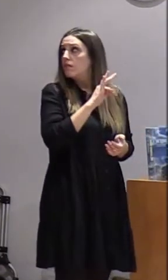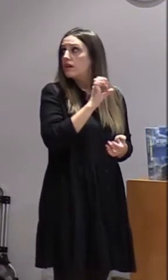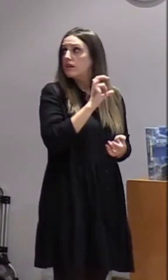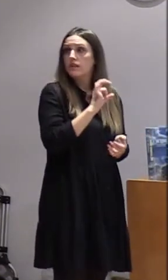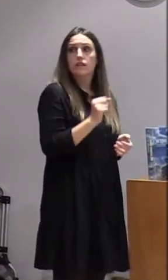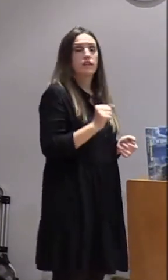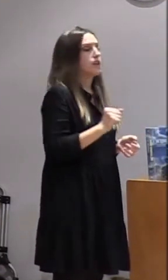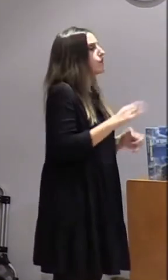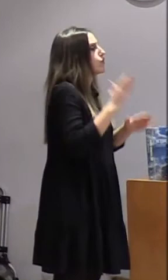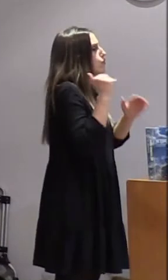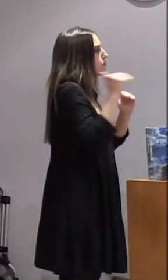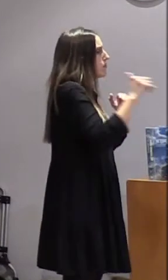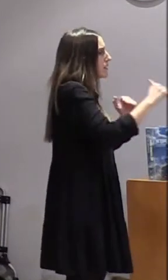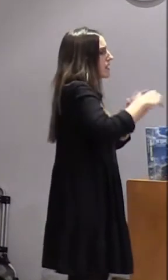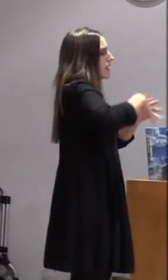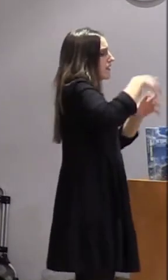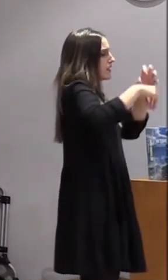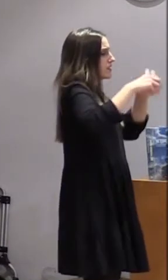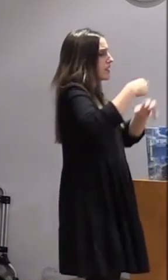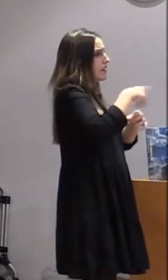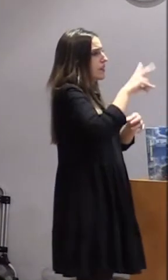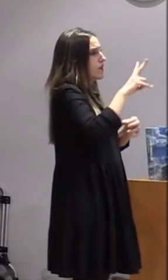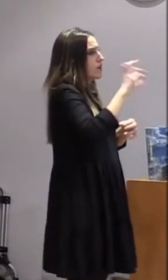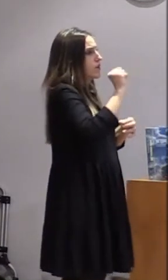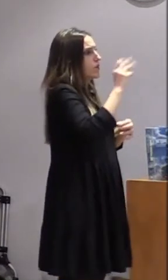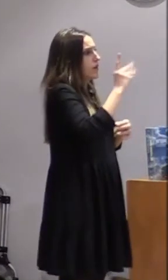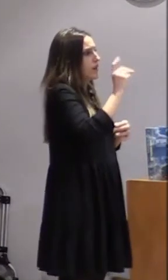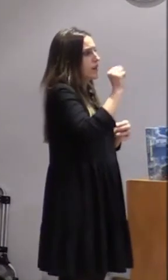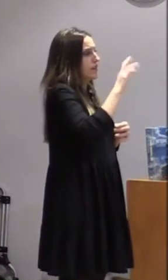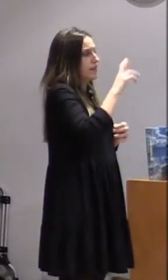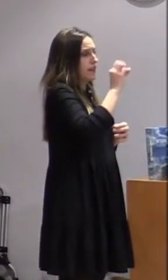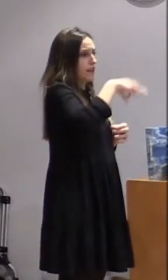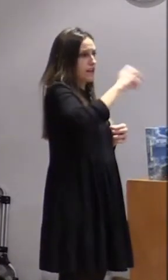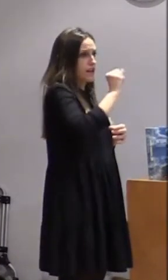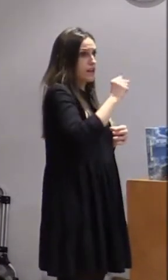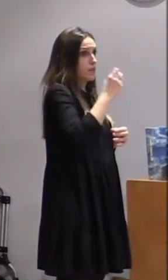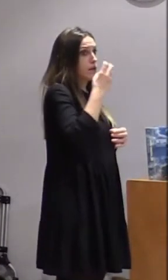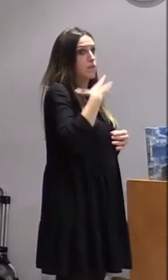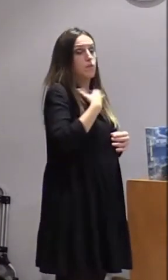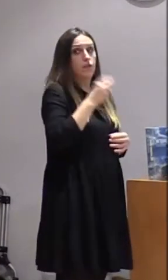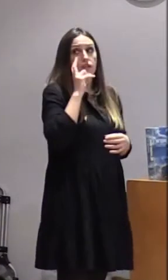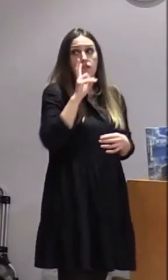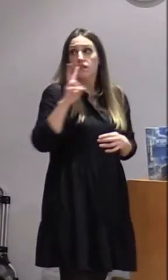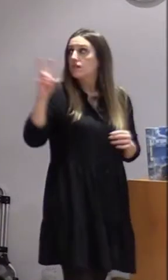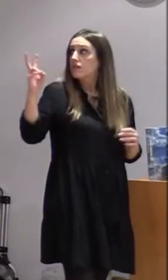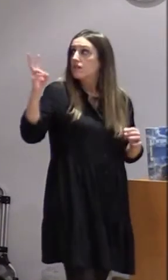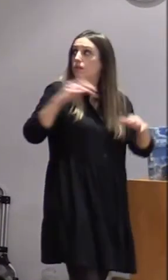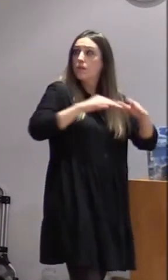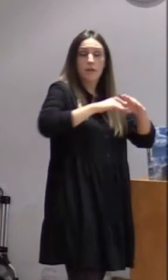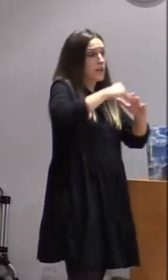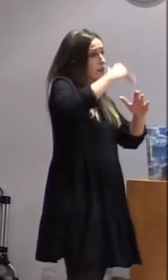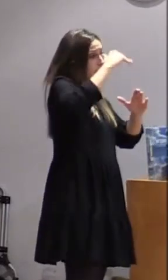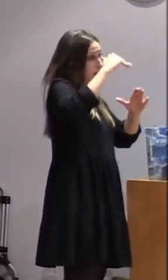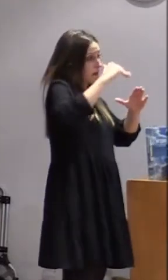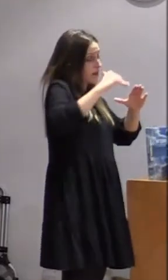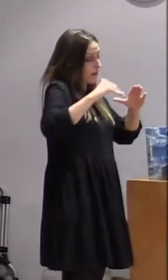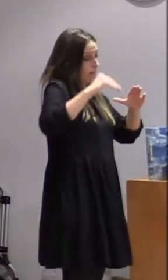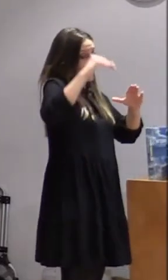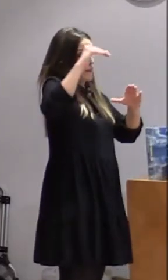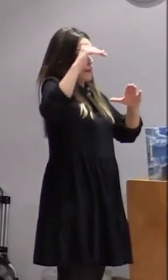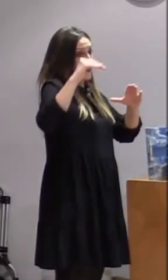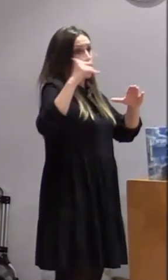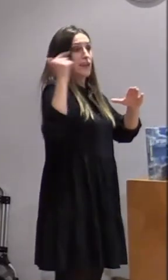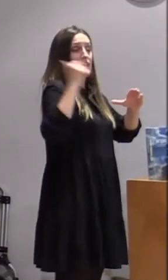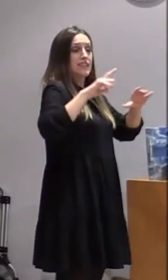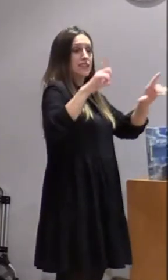Sierra de Guadarrama detrás. Si sois montañeros y la conocéis, llegáis a ver incluso el perfil de la Maliciosa, que está ahí.